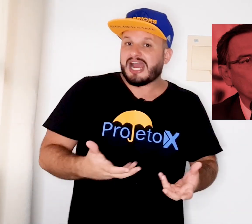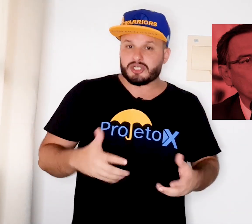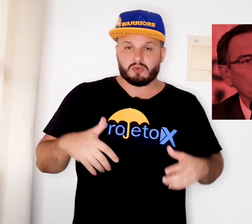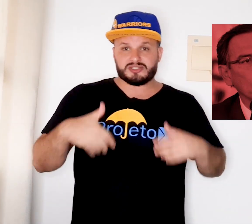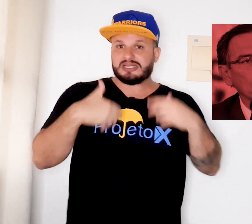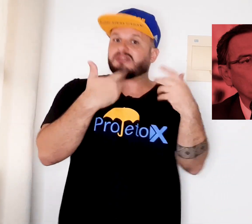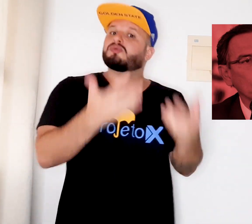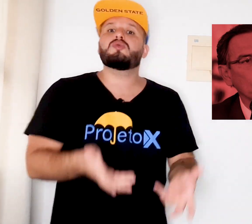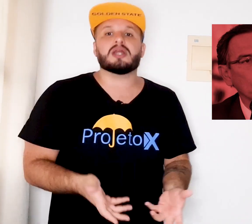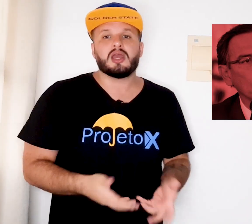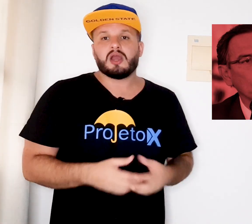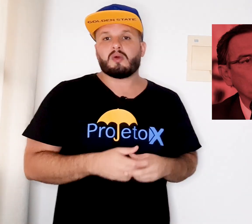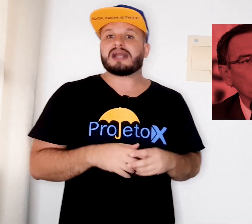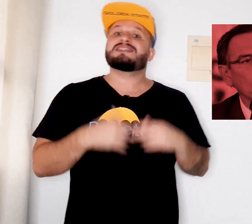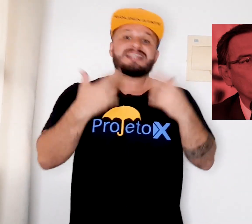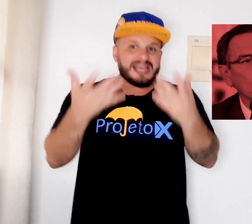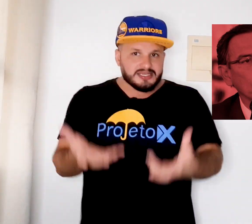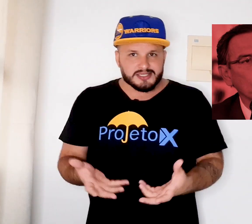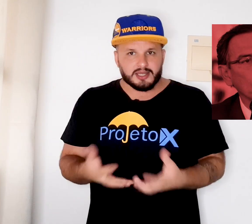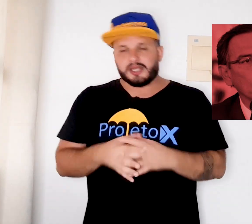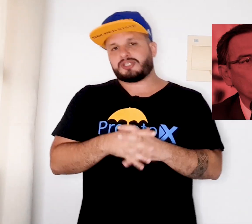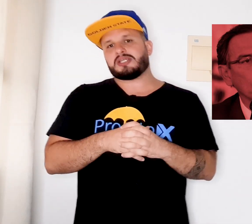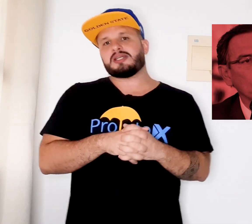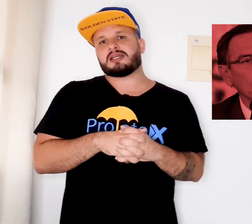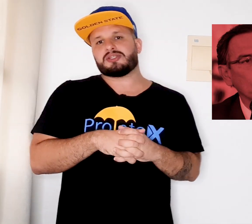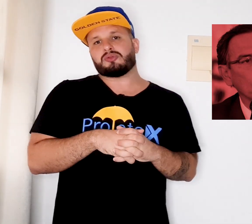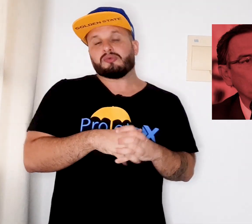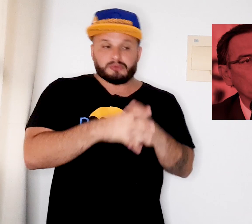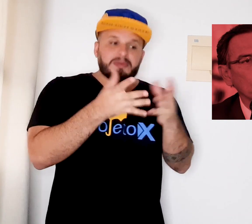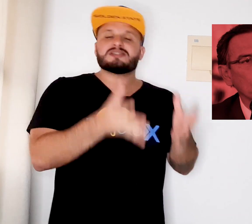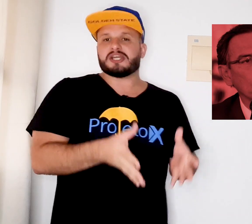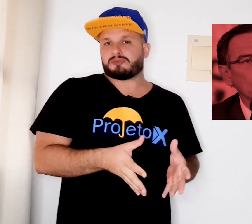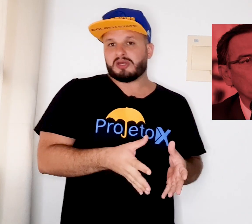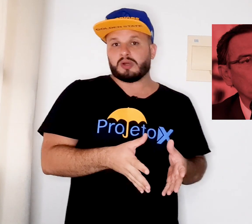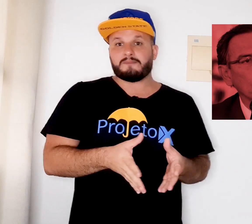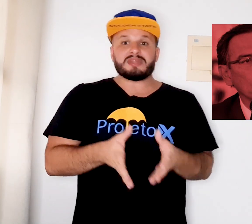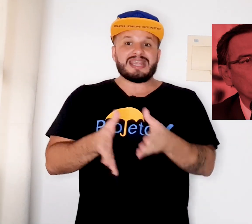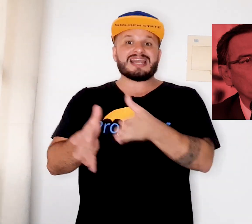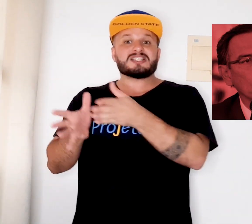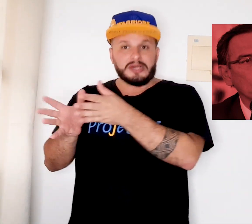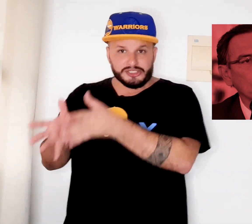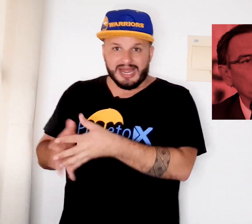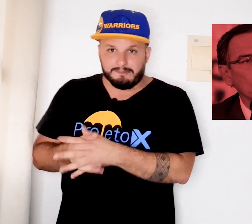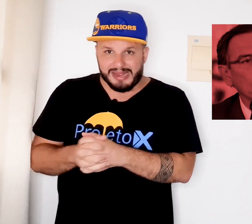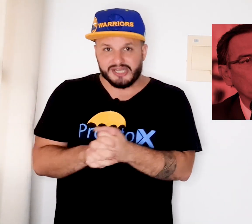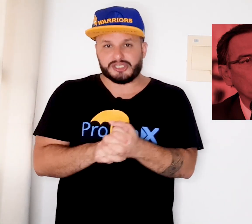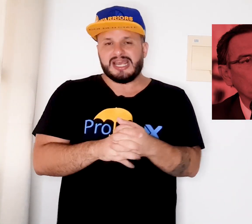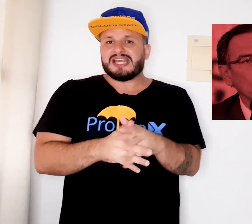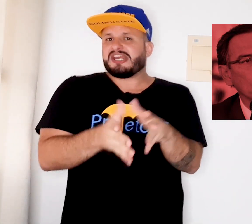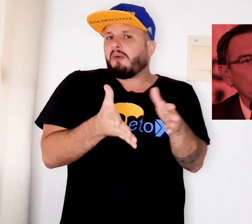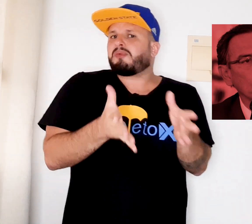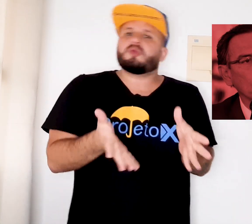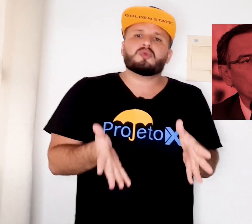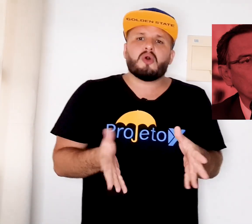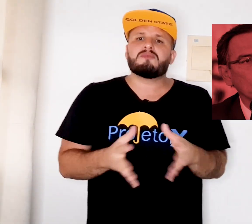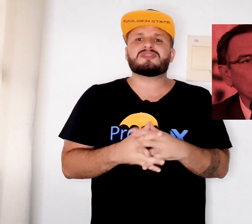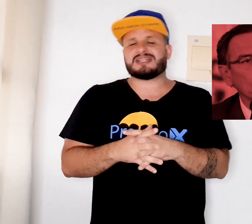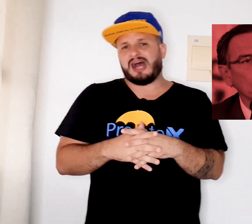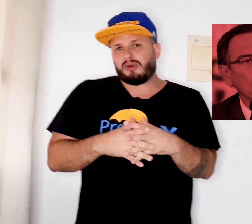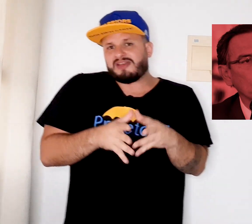com a assinatura, com a ciência do presidente peruano em relação a este rapaz, que é um produtor musical. Na verdade,